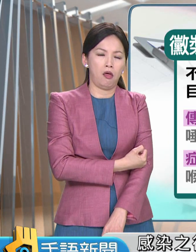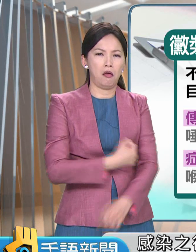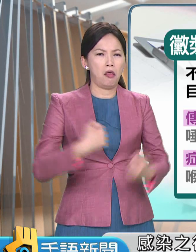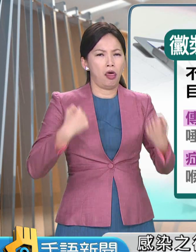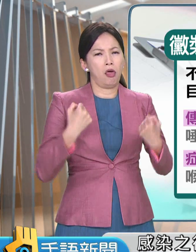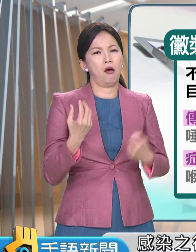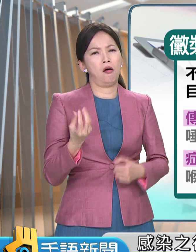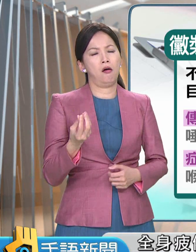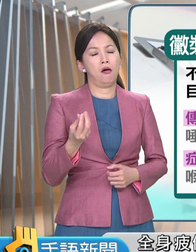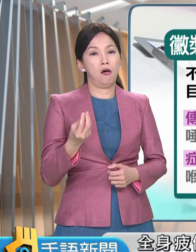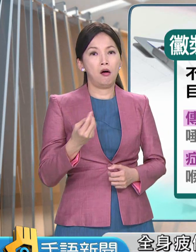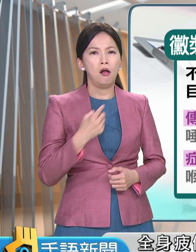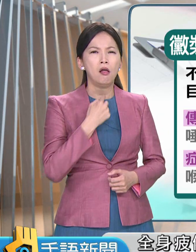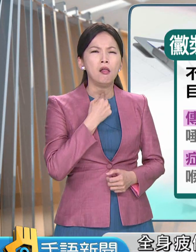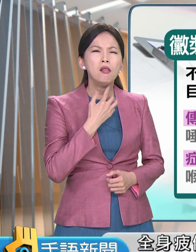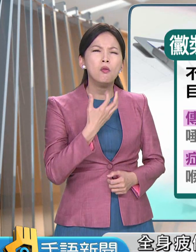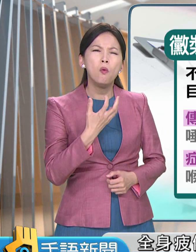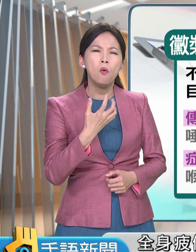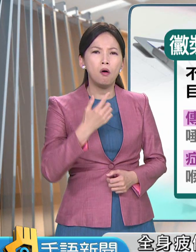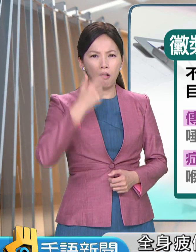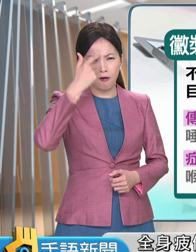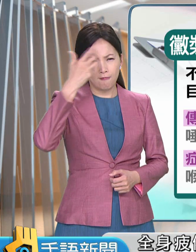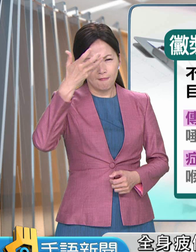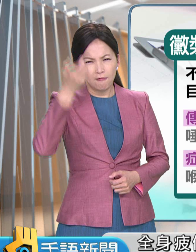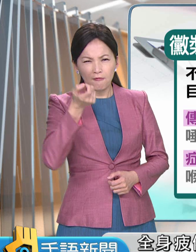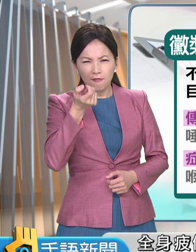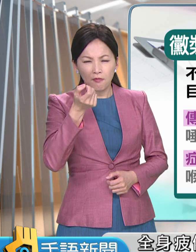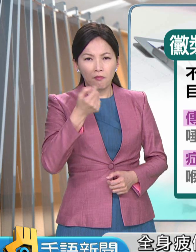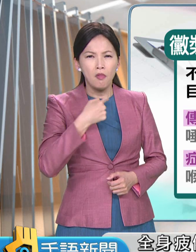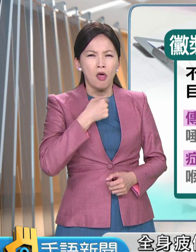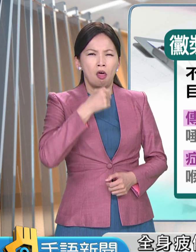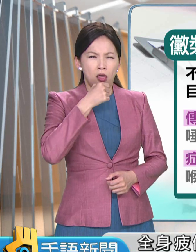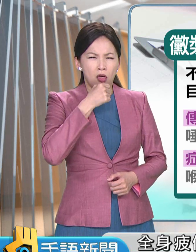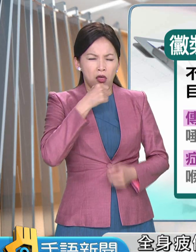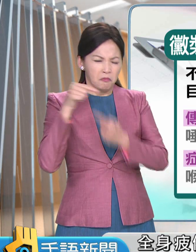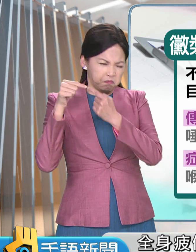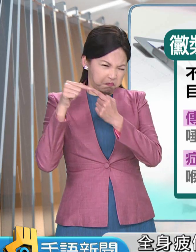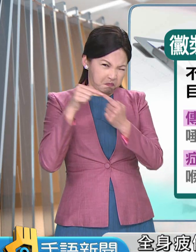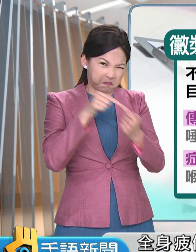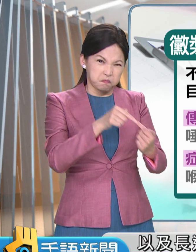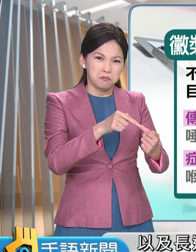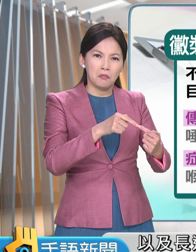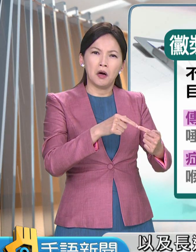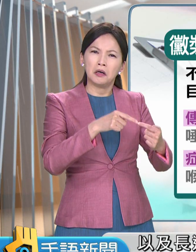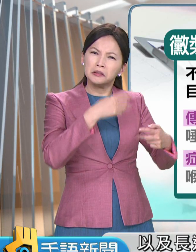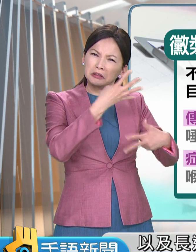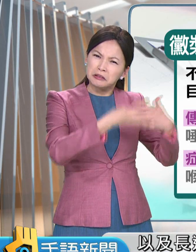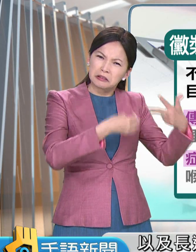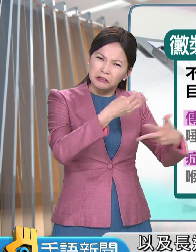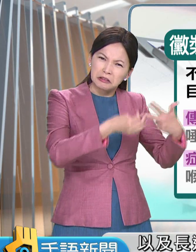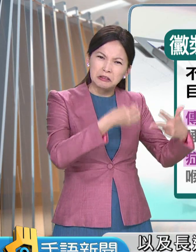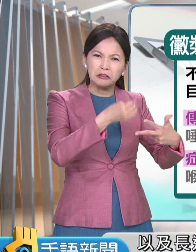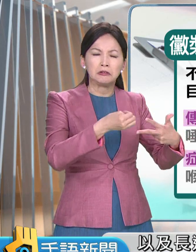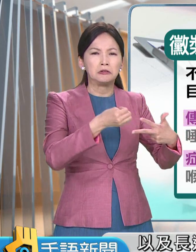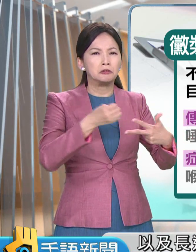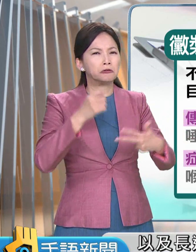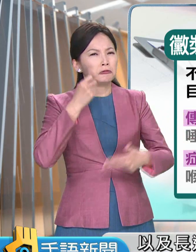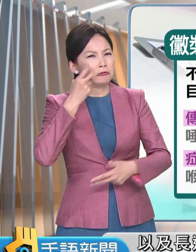觉到全身疲倦无力、喉咙痛、轻微发烧以及长达数周甚至数个月的